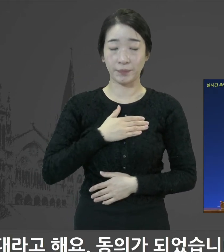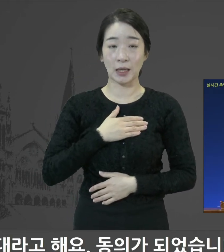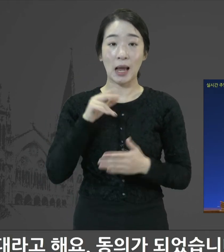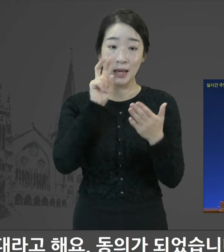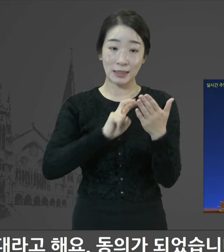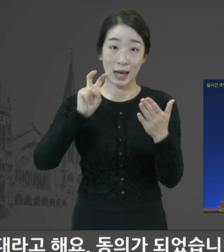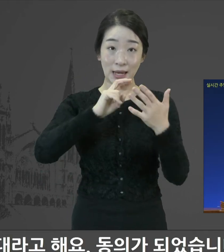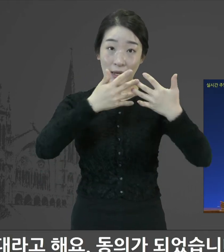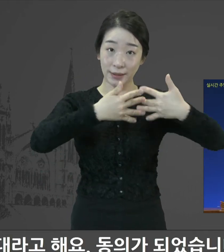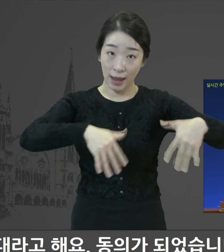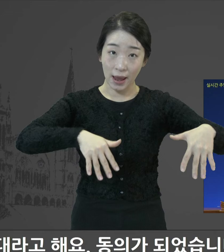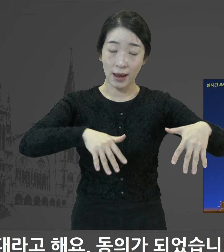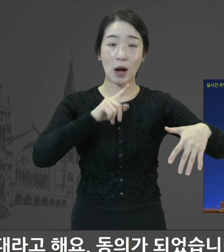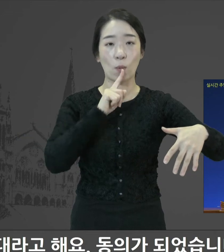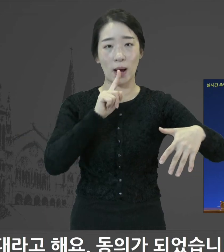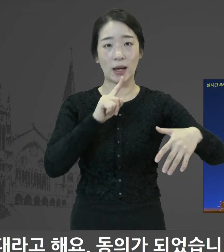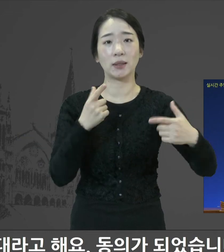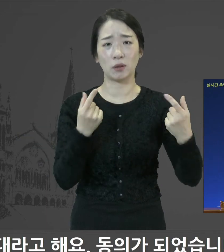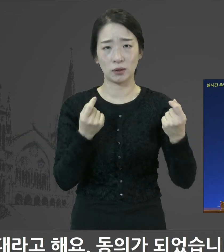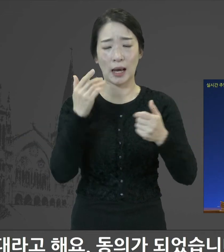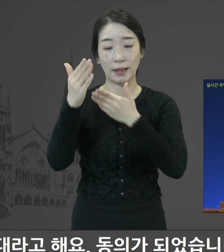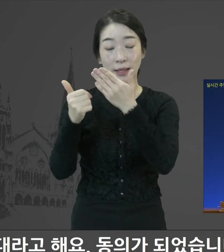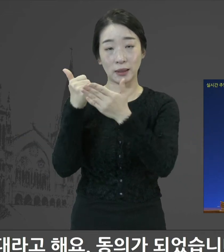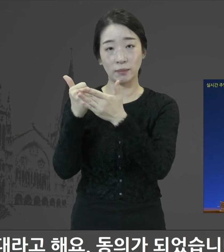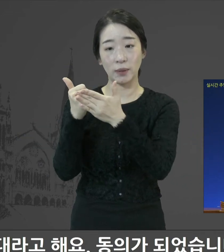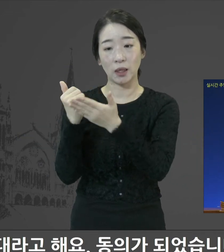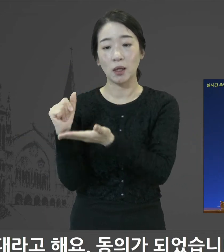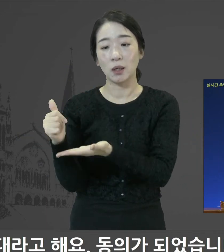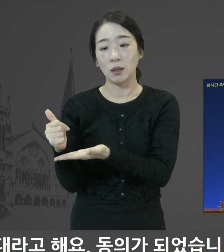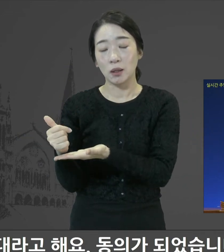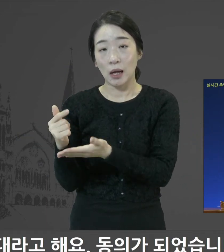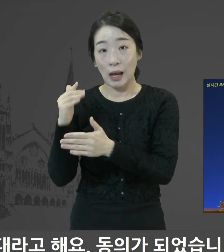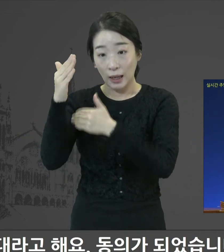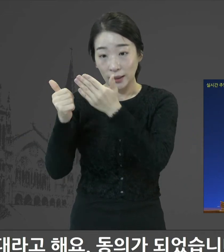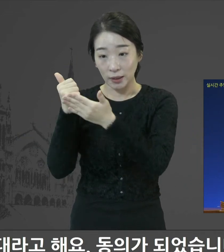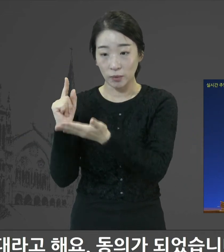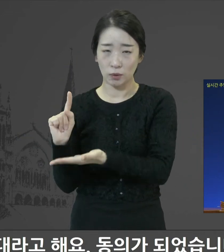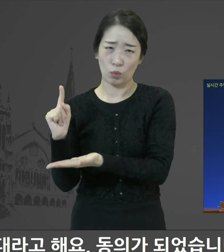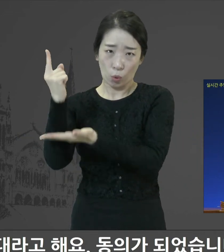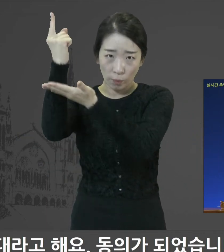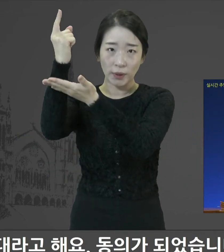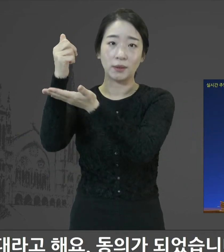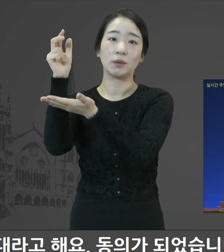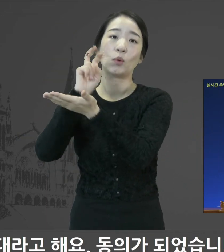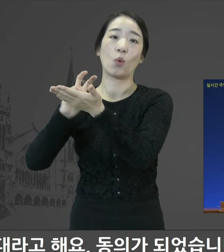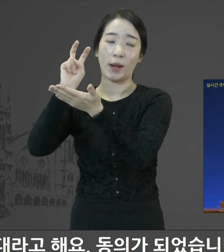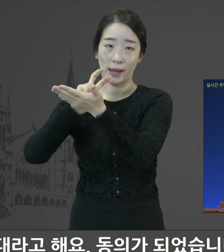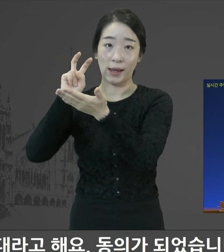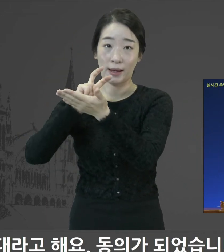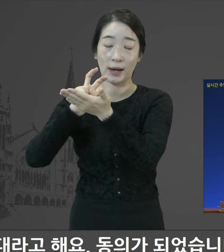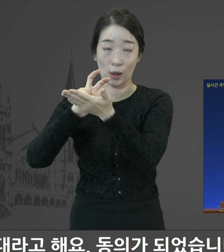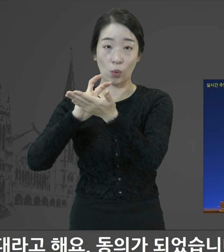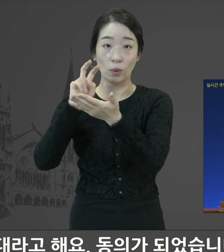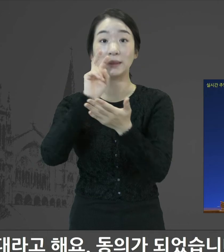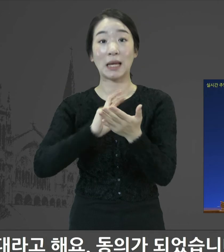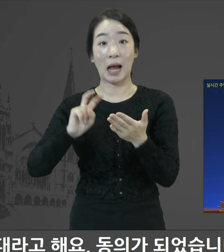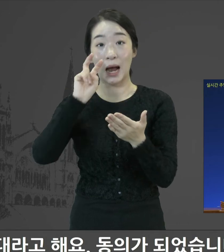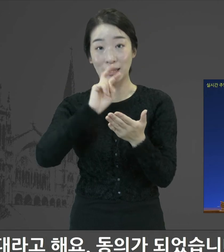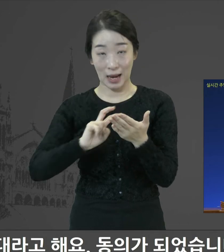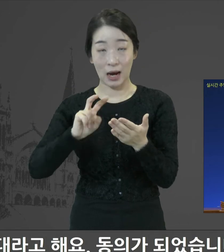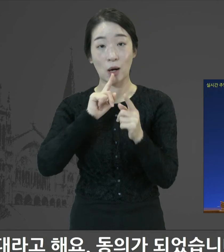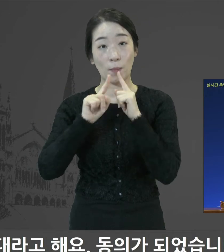모든 우리가 하나님을 높이는 노래, 시, 이런 심지어 행동까지도 찬양이라고 말할 수 있는 거죠. 이걸